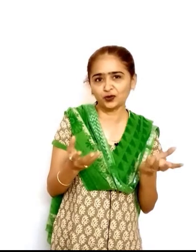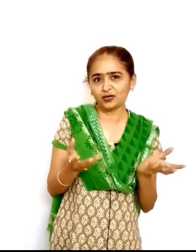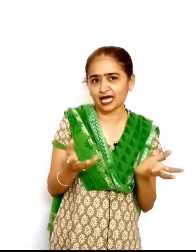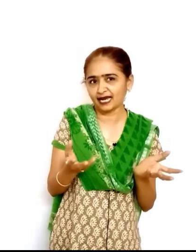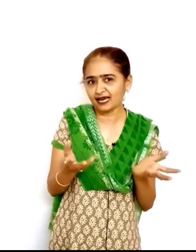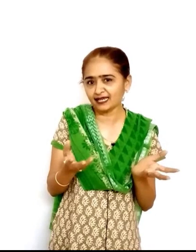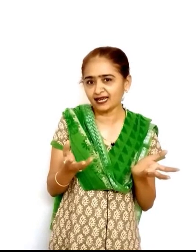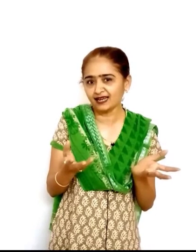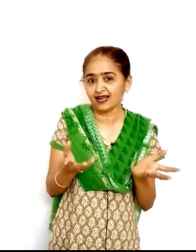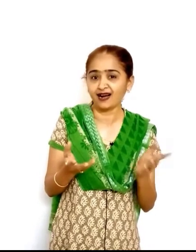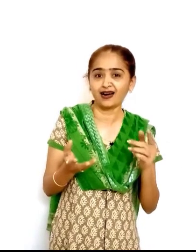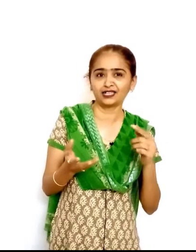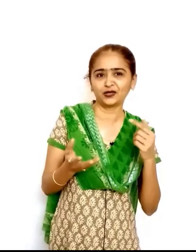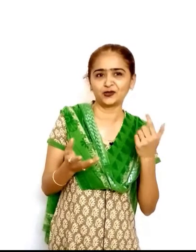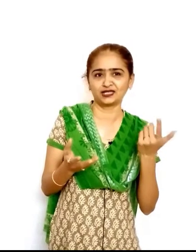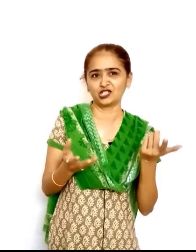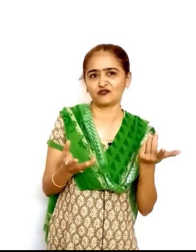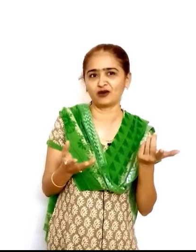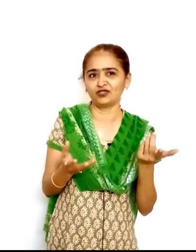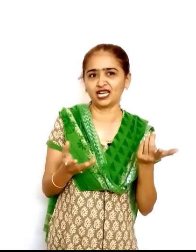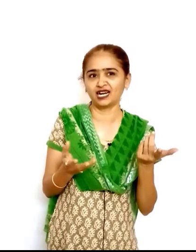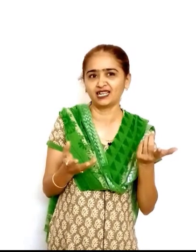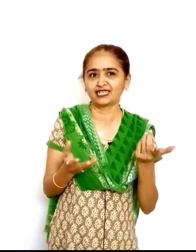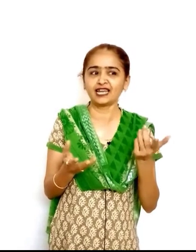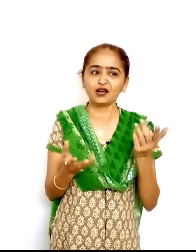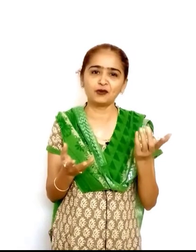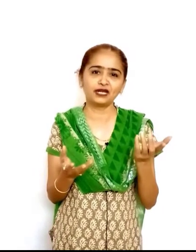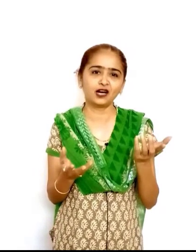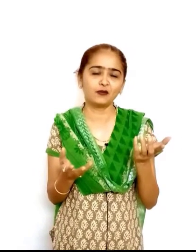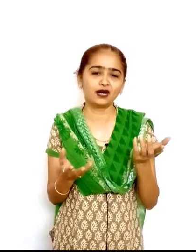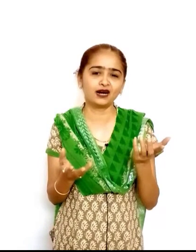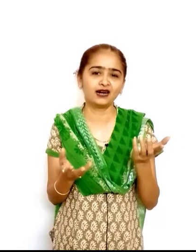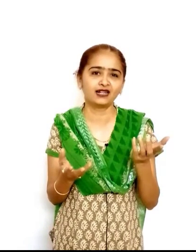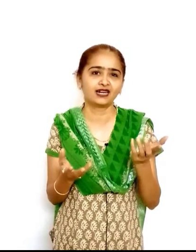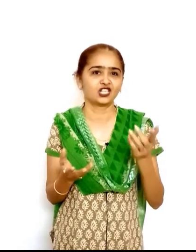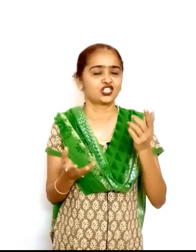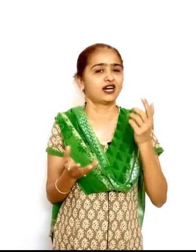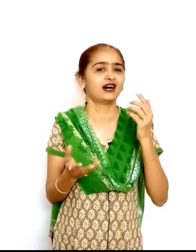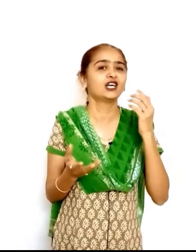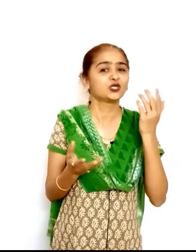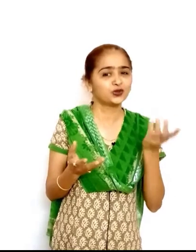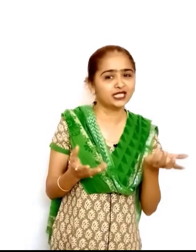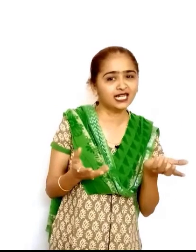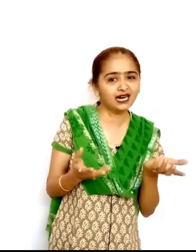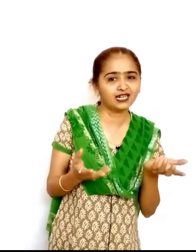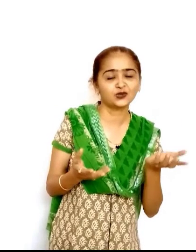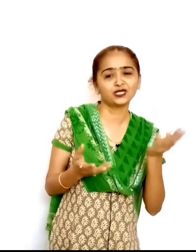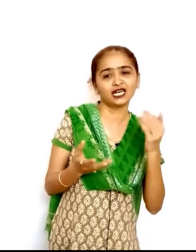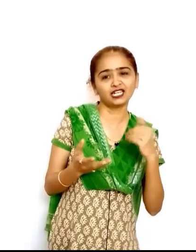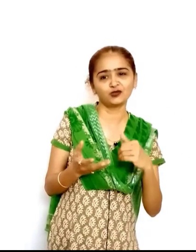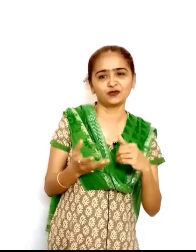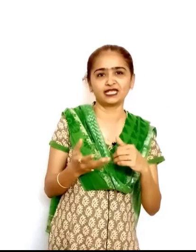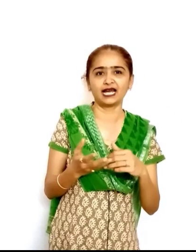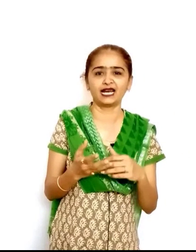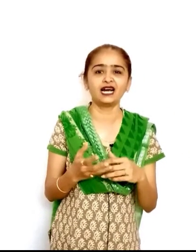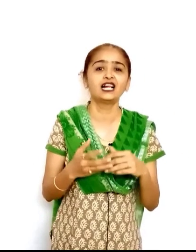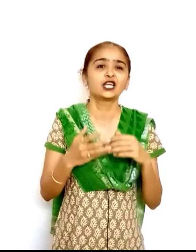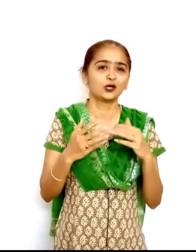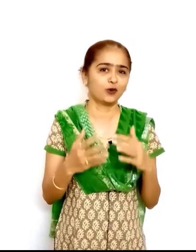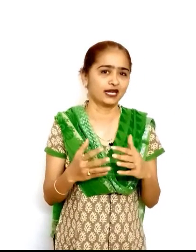कोई बताएगा क्या? हाँ देखो इसने जवाब दिया। क्या नाम है बेटा आपका? अच्छा सुनीता। सुनीता ने मुझे बताया कि लुभाना